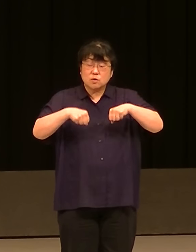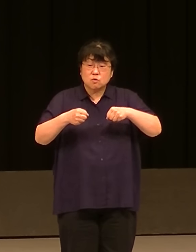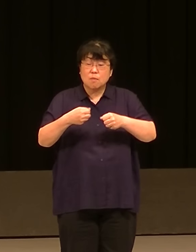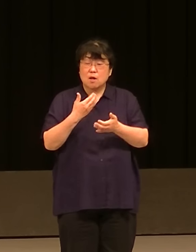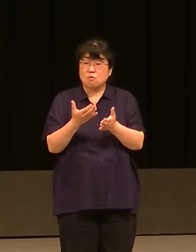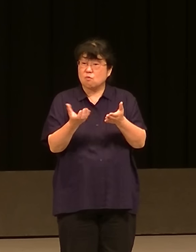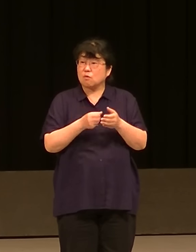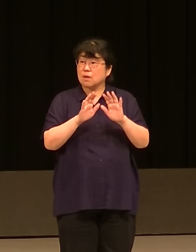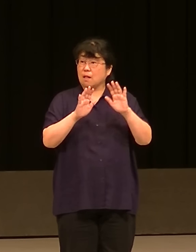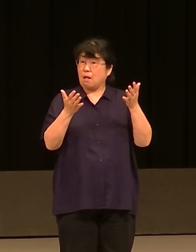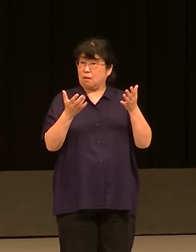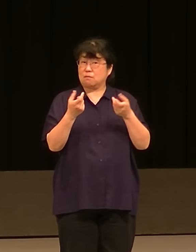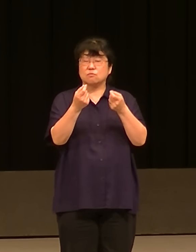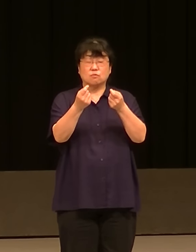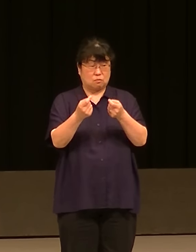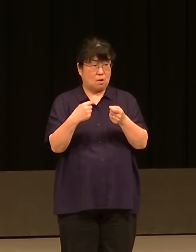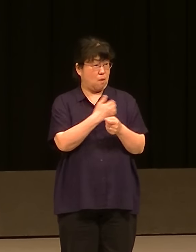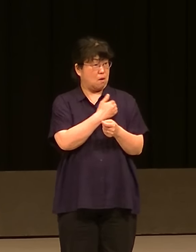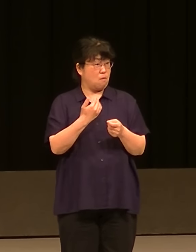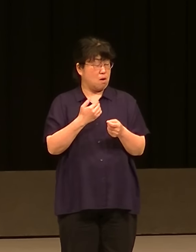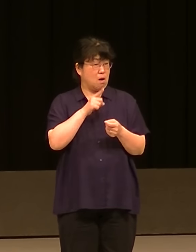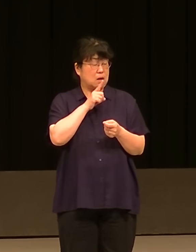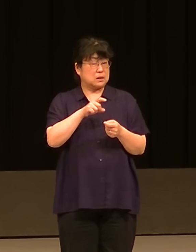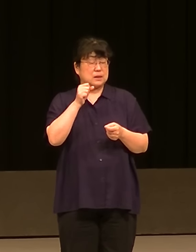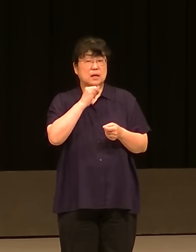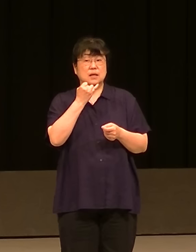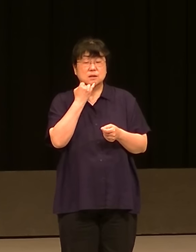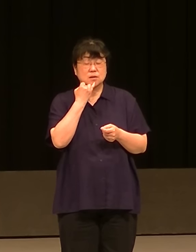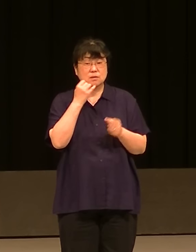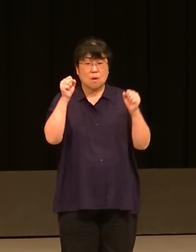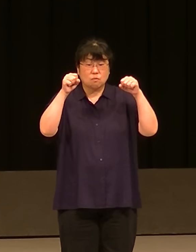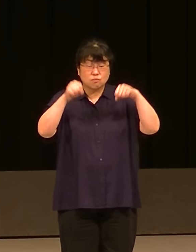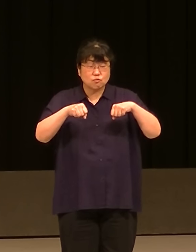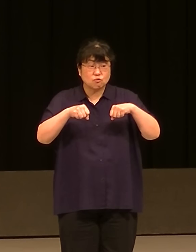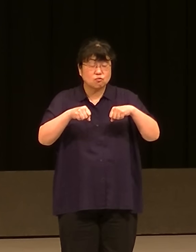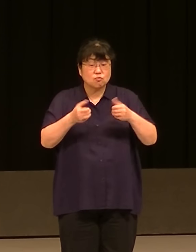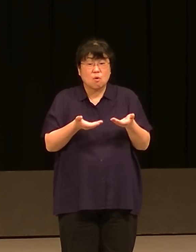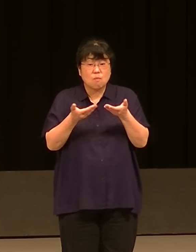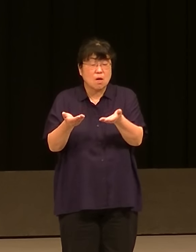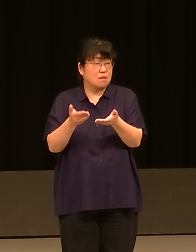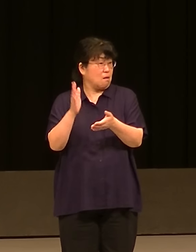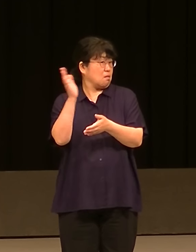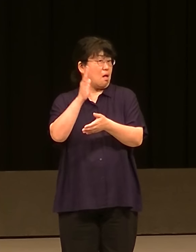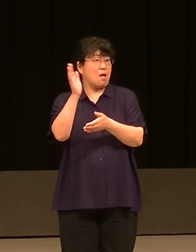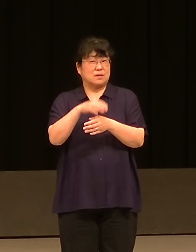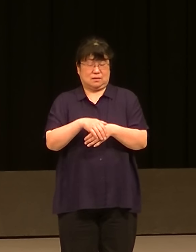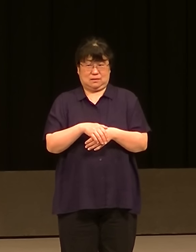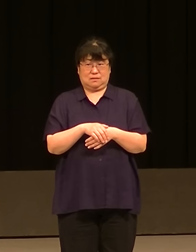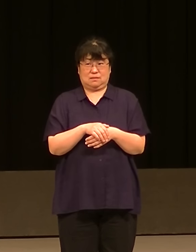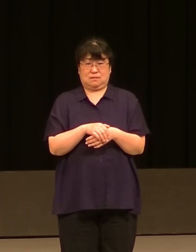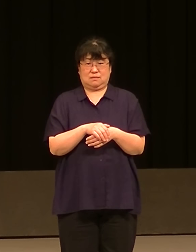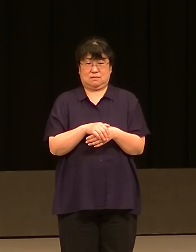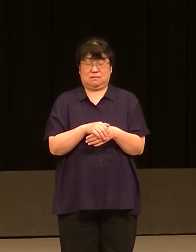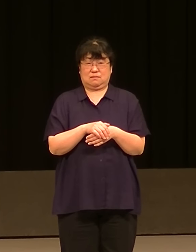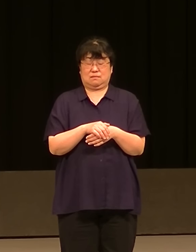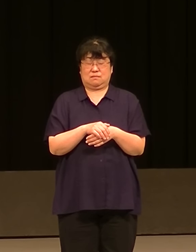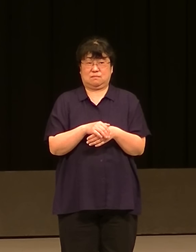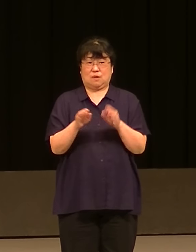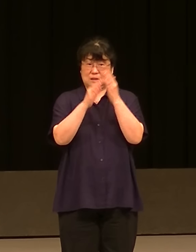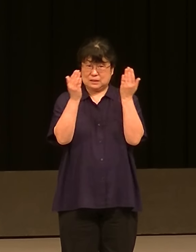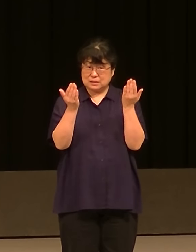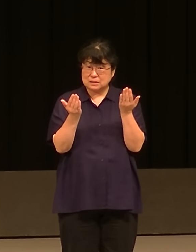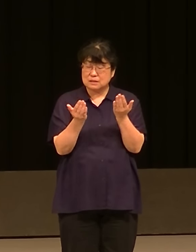ございますよね。我々がこんなことを言っていいというこの許諾を彼に与えたことは一度たり